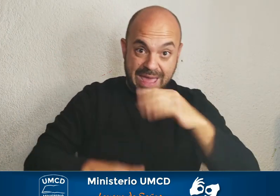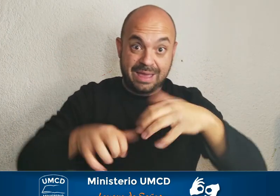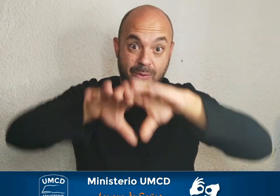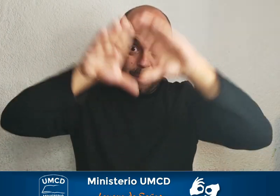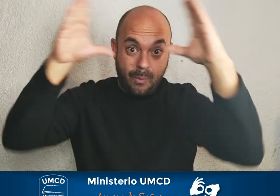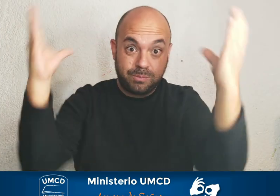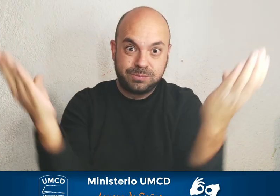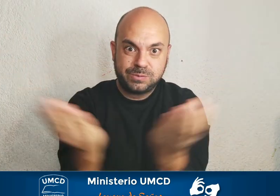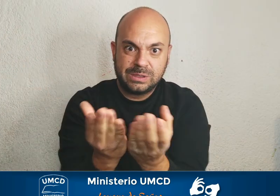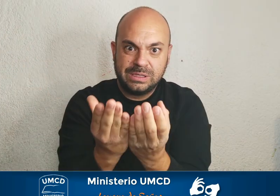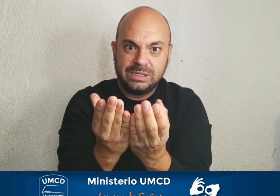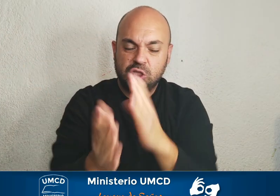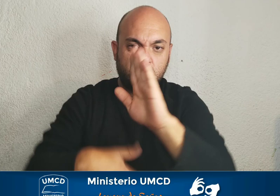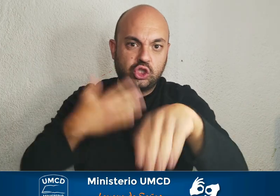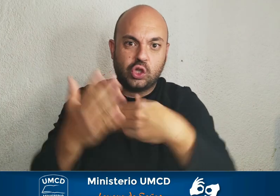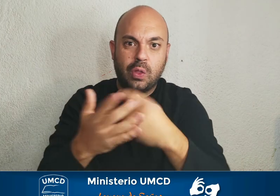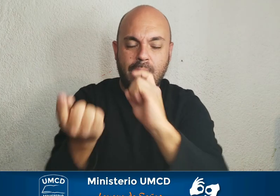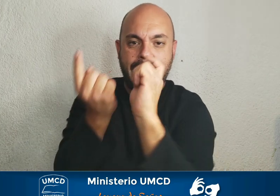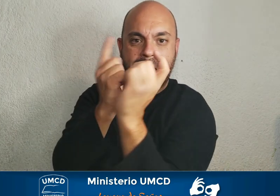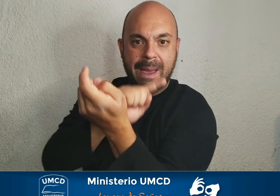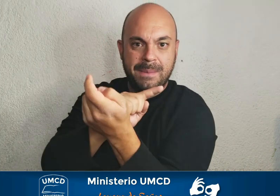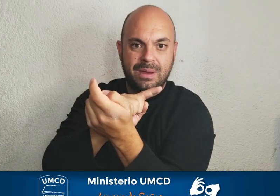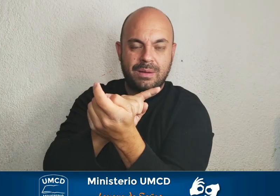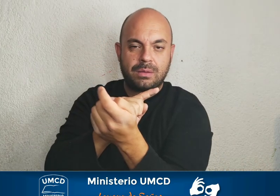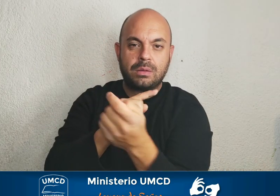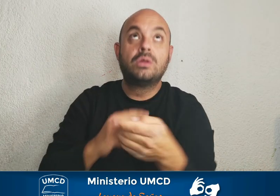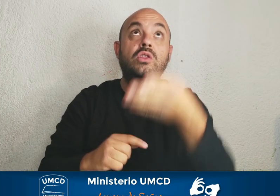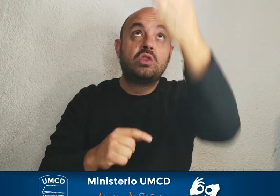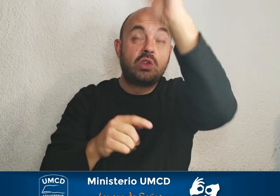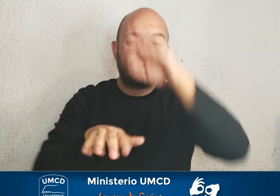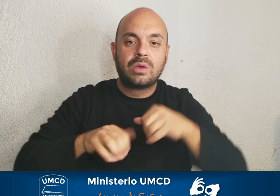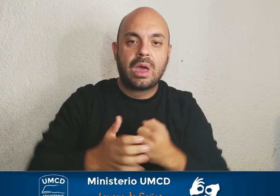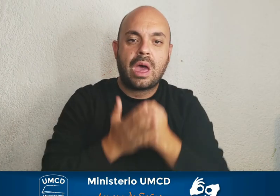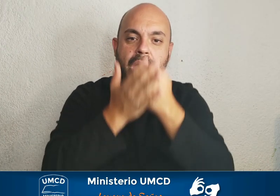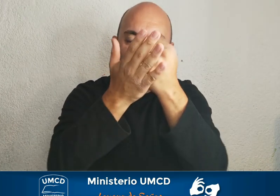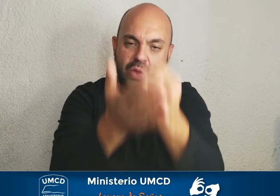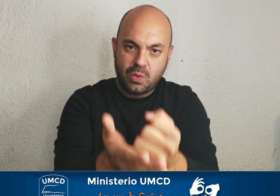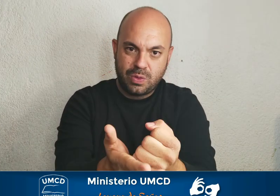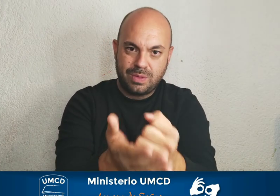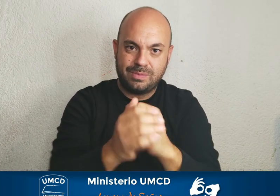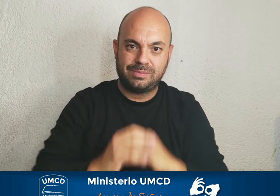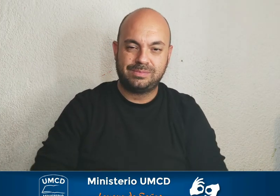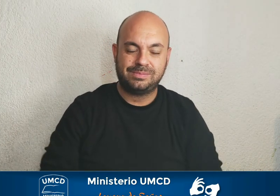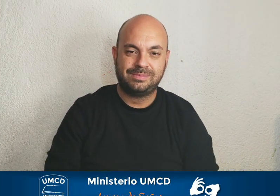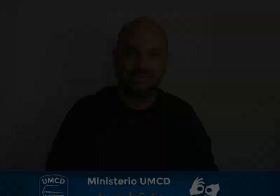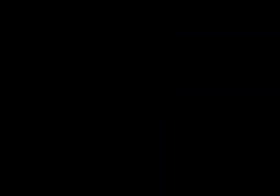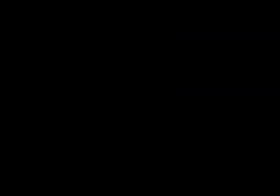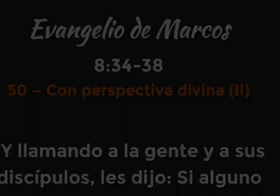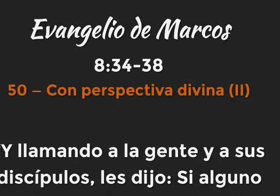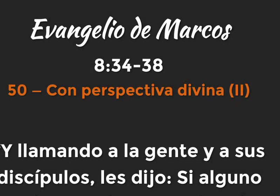y obviamente el Señor se agradará con ello. Que Dios nos ayude a serle obedientes.